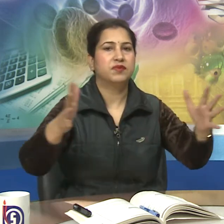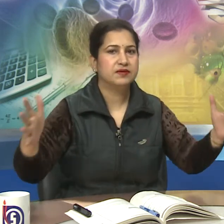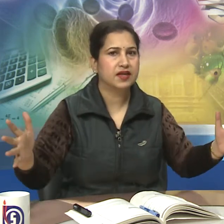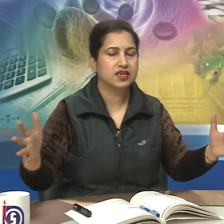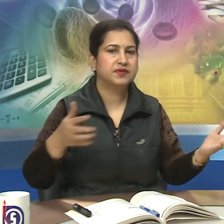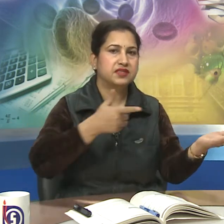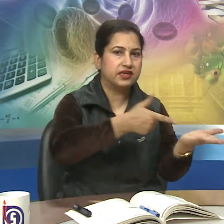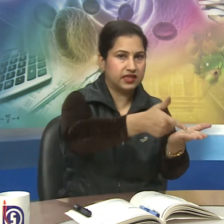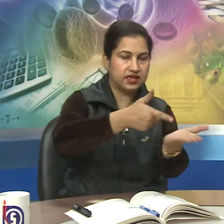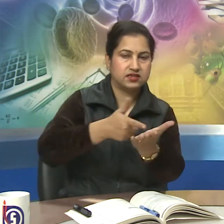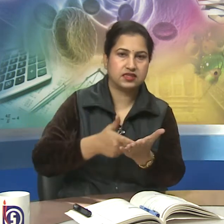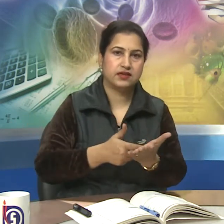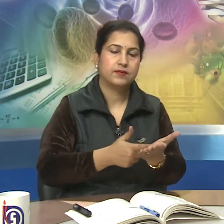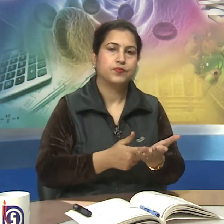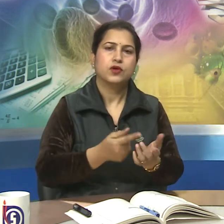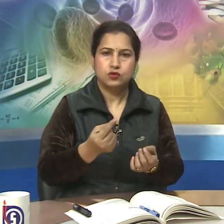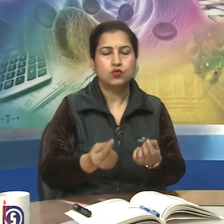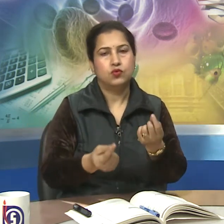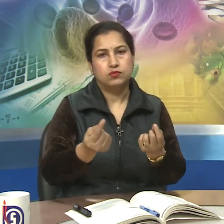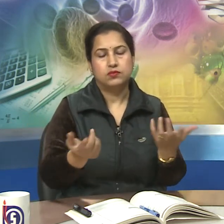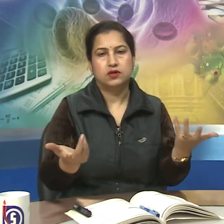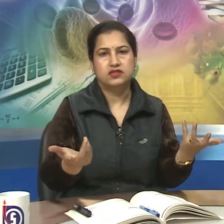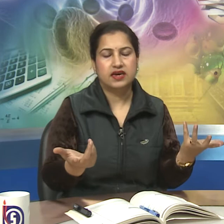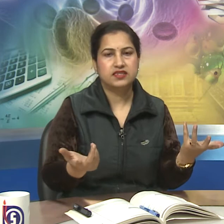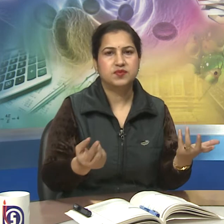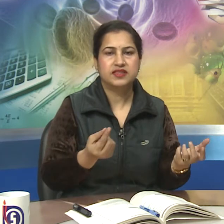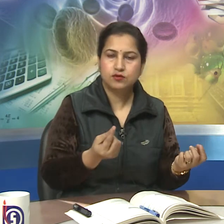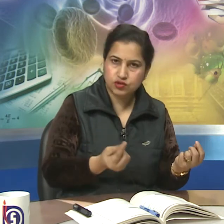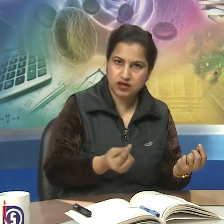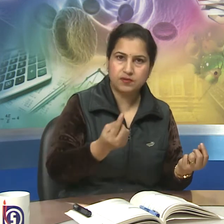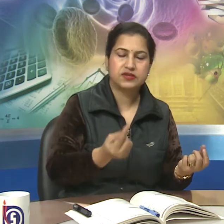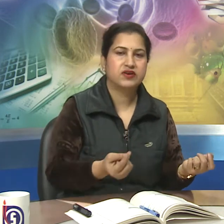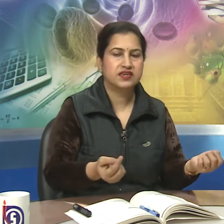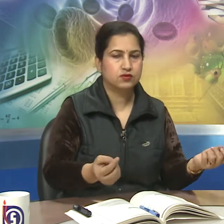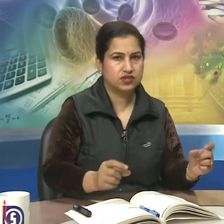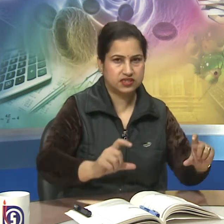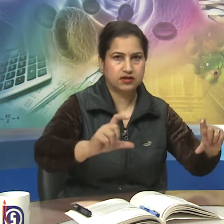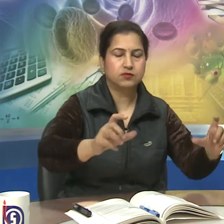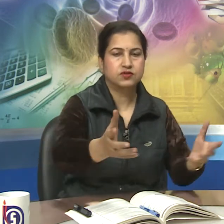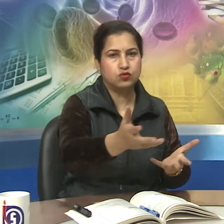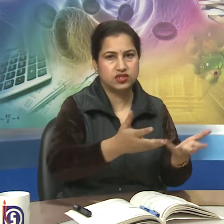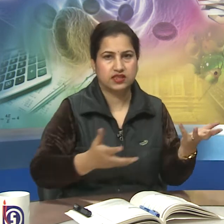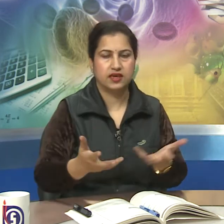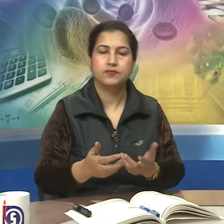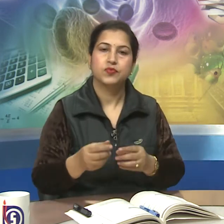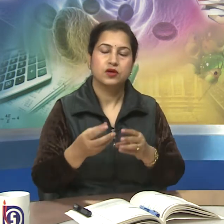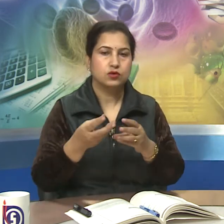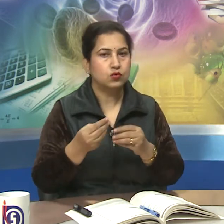बड़ी मात्रा में अधिक खेती की जाती है तो जाहिर सी बात है कुछ खरपतवार यह कुछ ऐसे हॉग जाते हैं तो